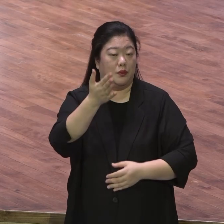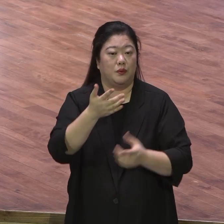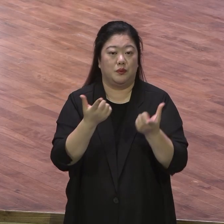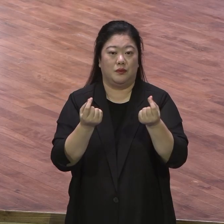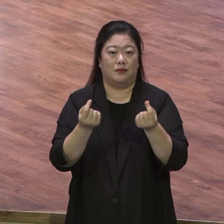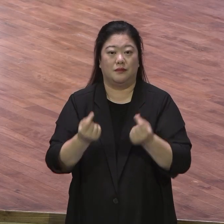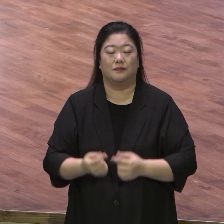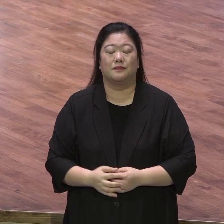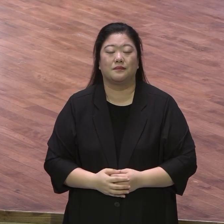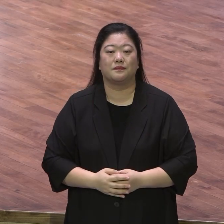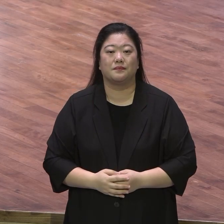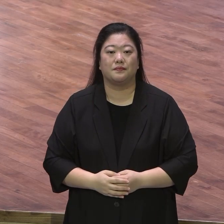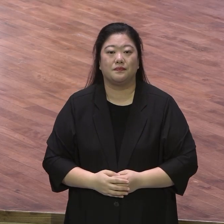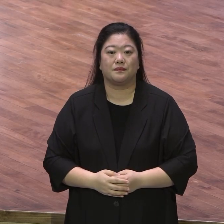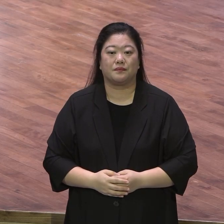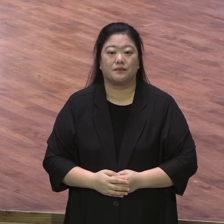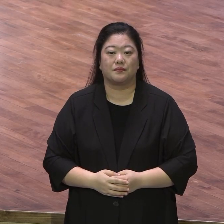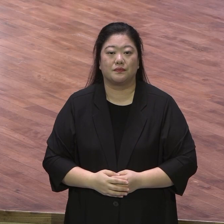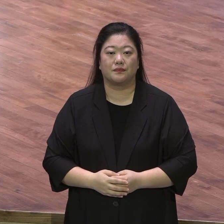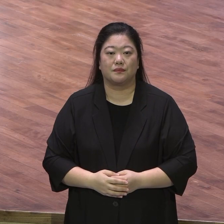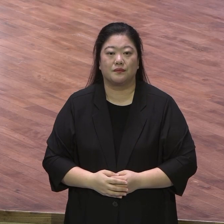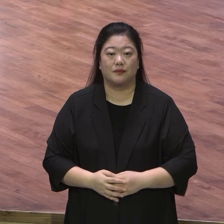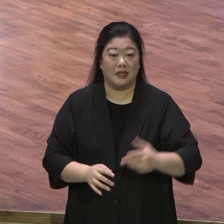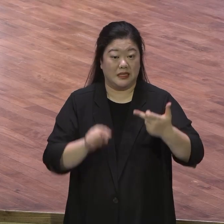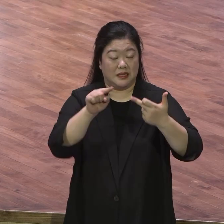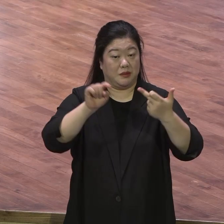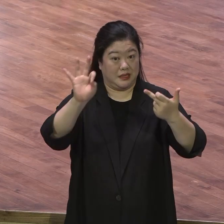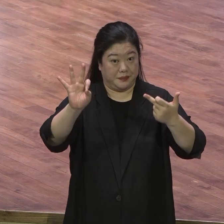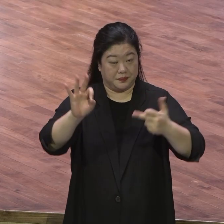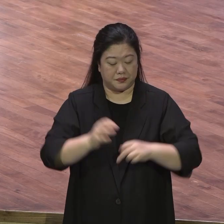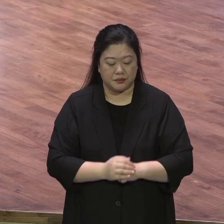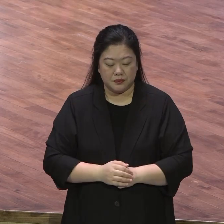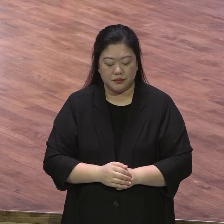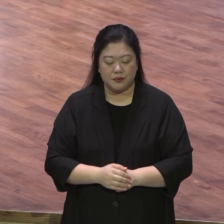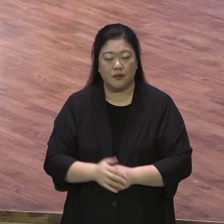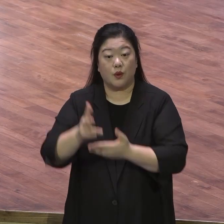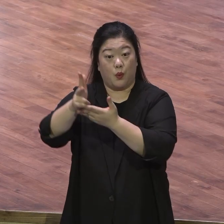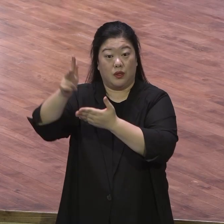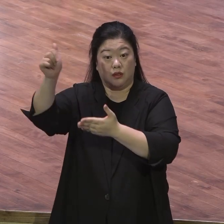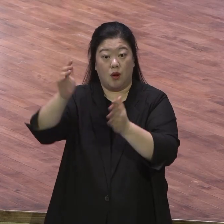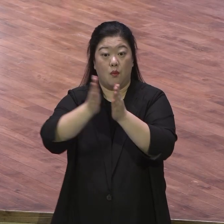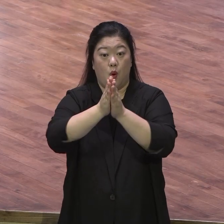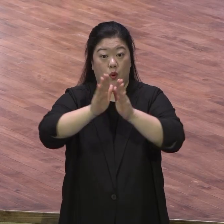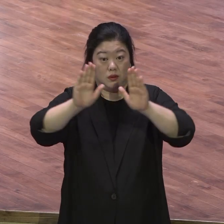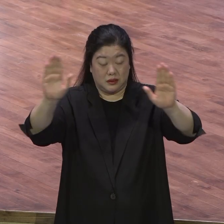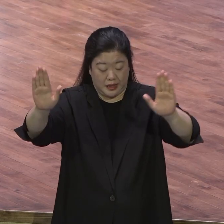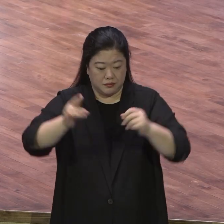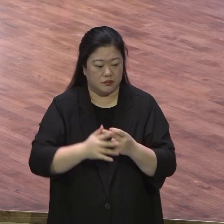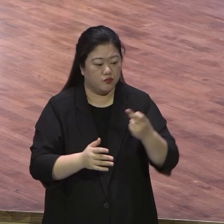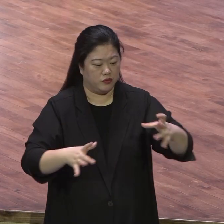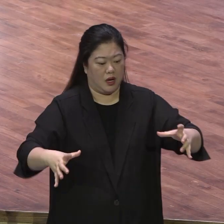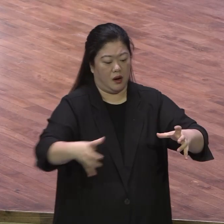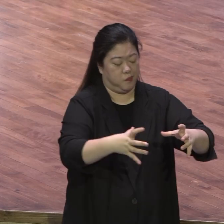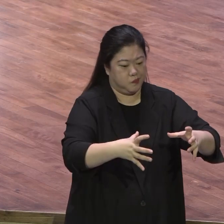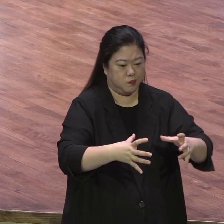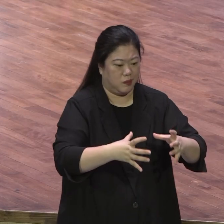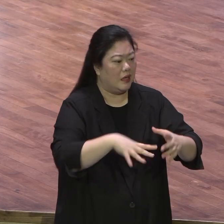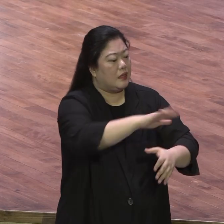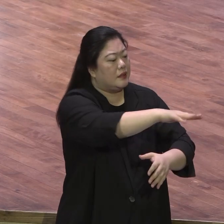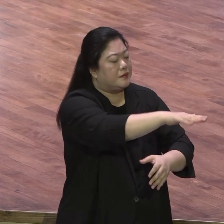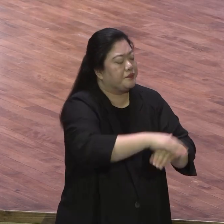10절 보세요 여하께서 또 모세기를 시대에 아론의 지팡이는 전국의 앞으로 도로